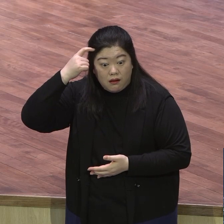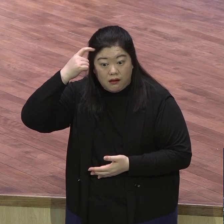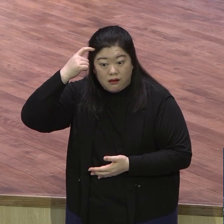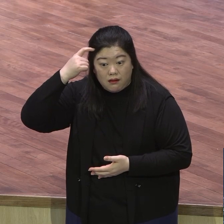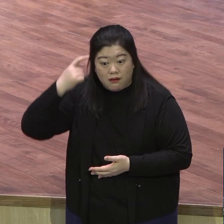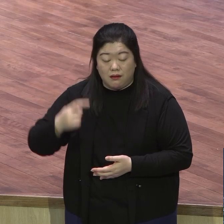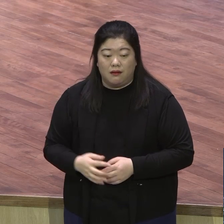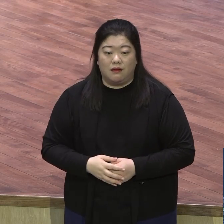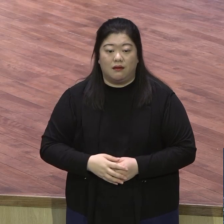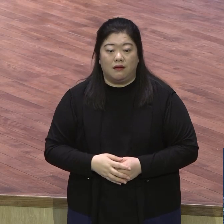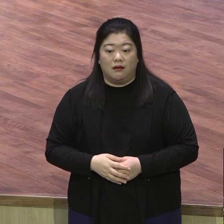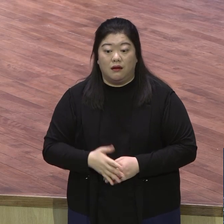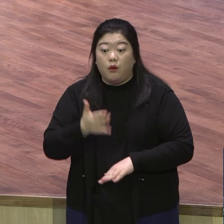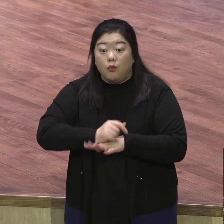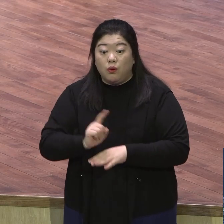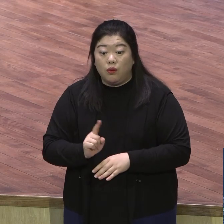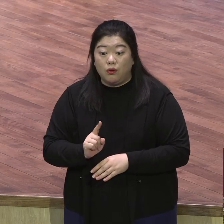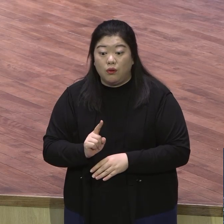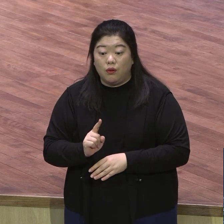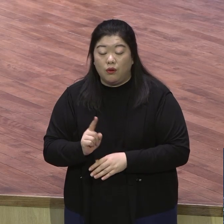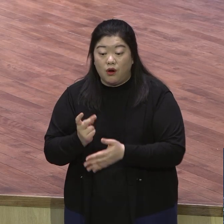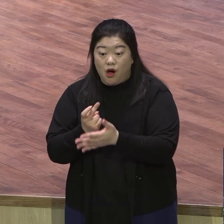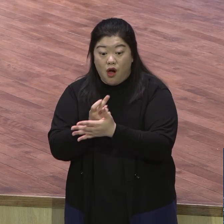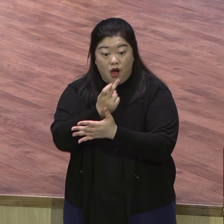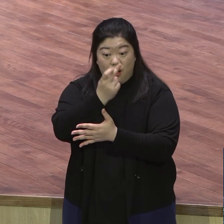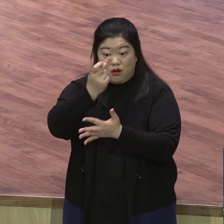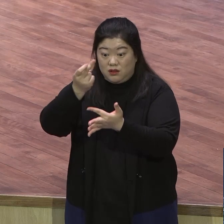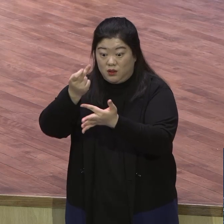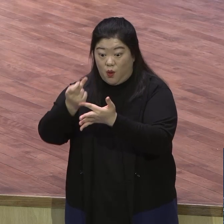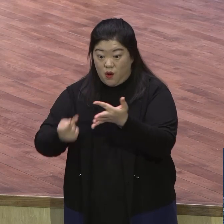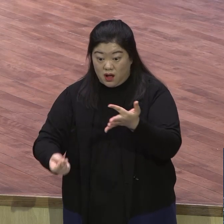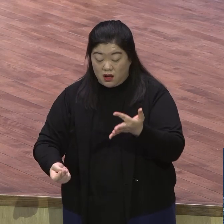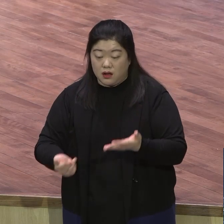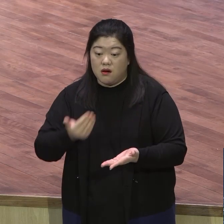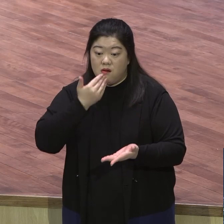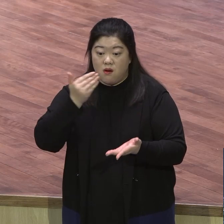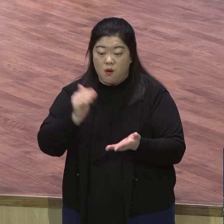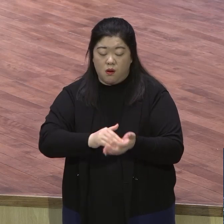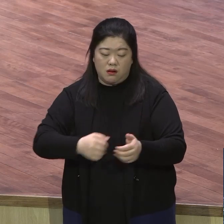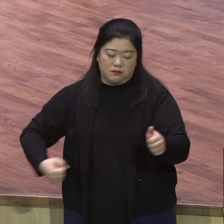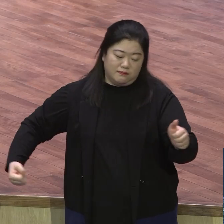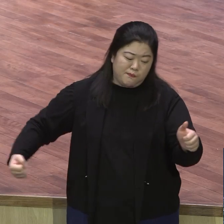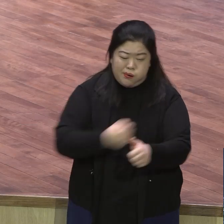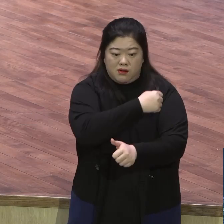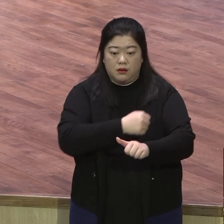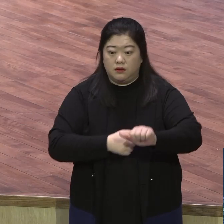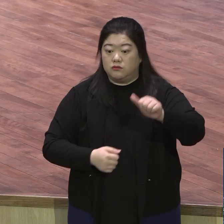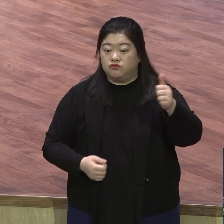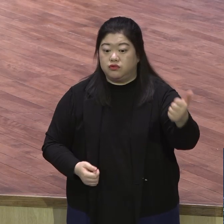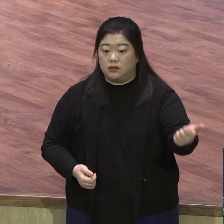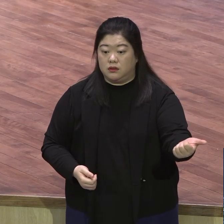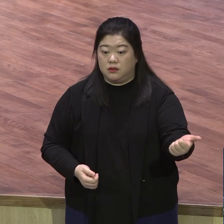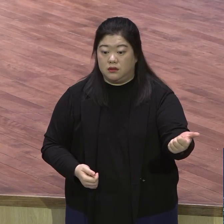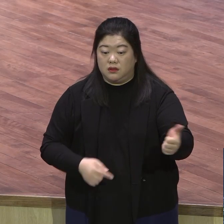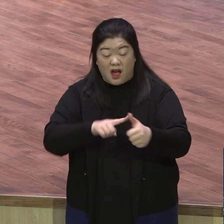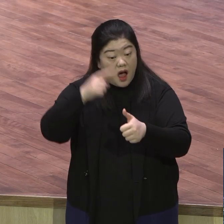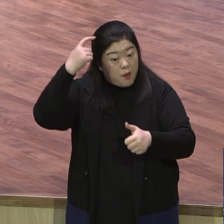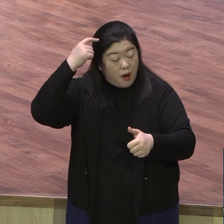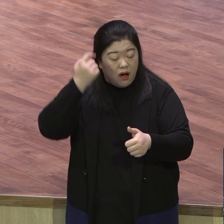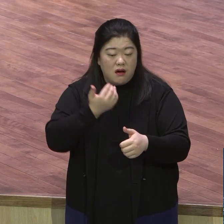그래서 어떻게 되세요? 아벨을 돌로 쳐죽입니다. 뭐를 깨트리고